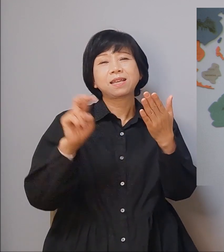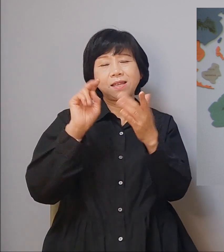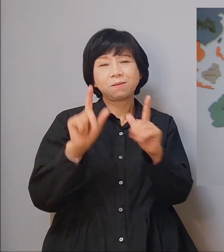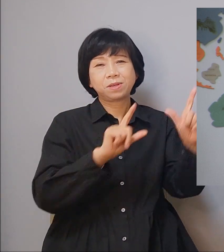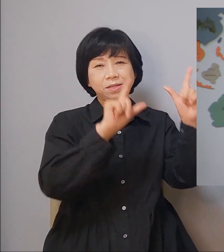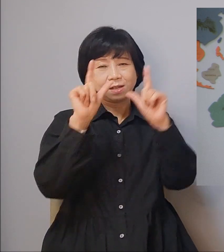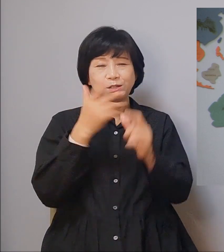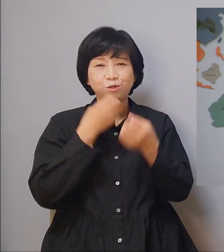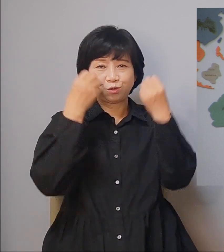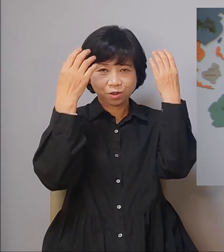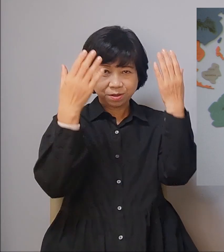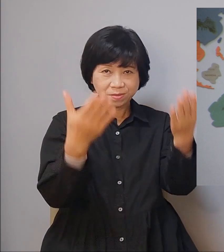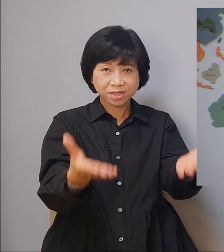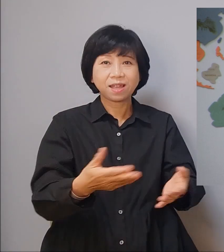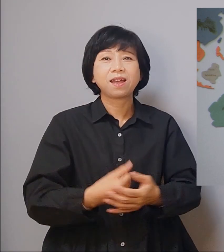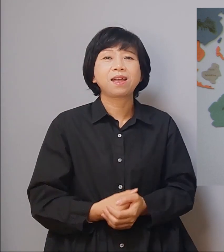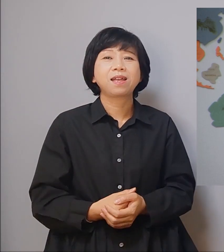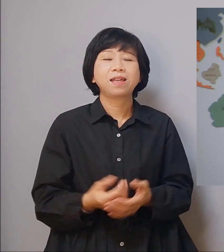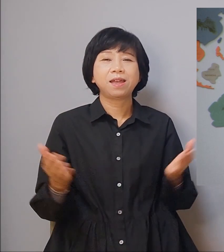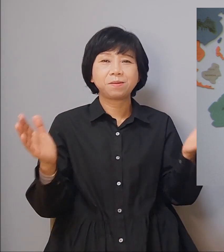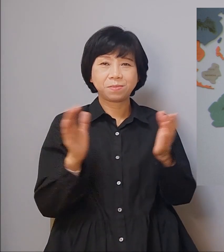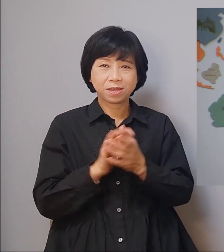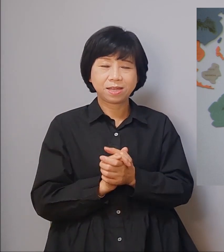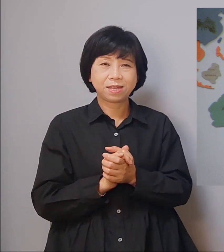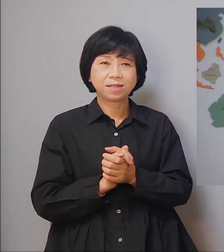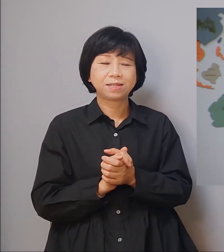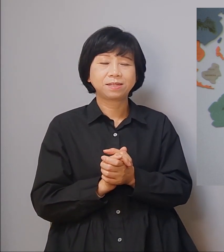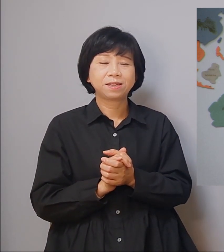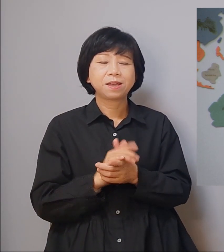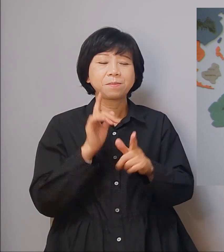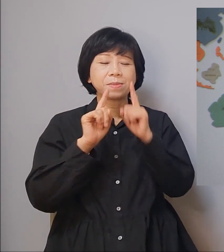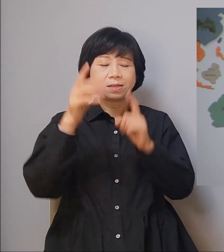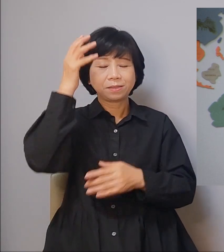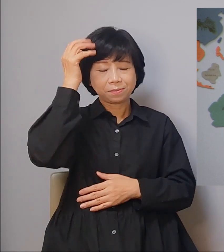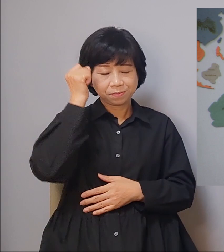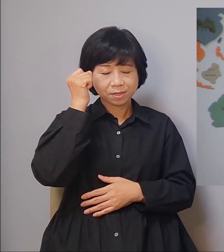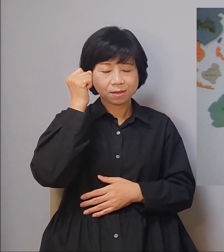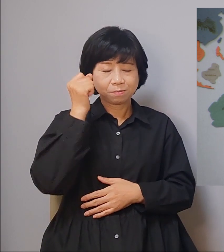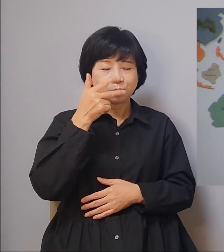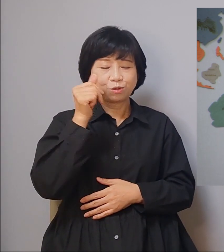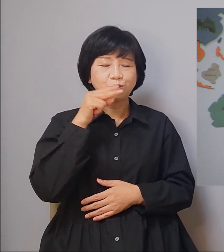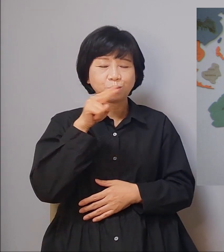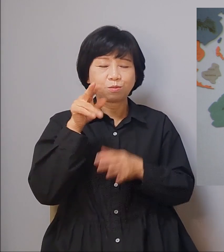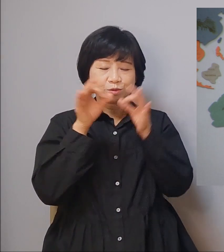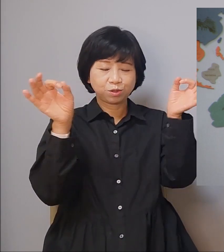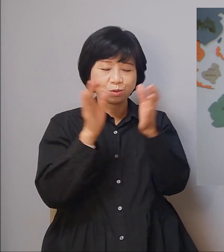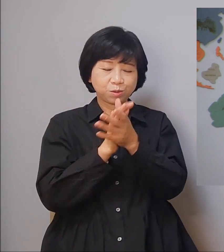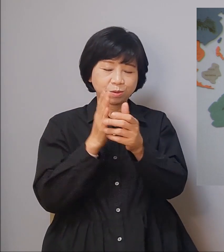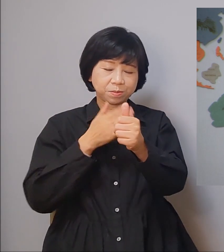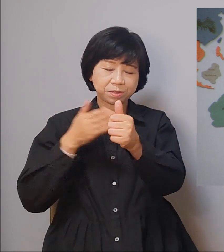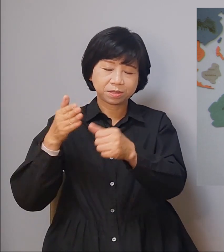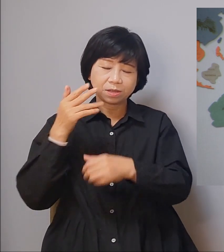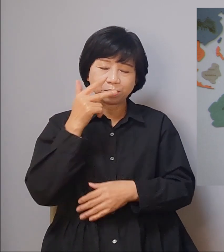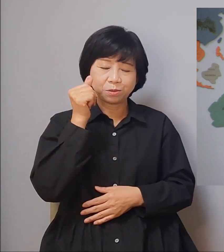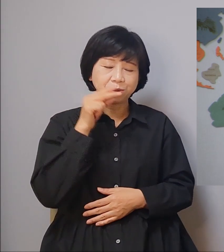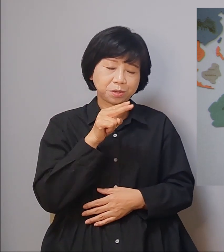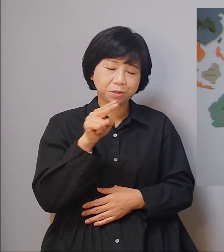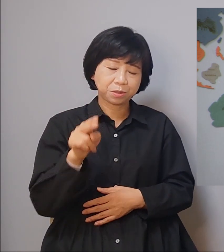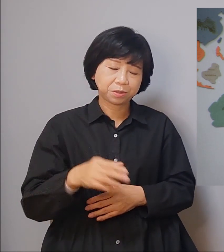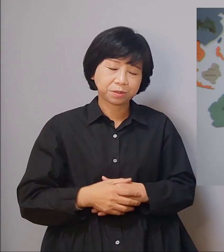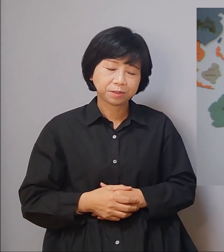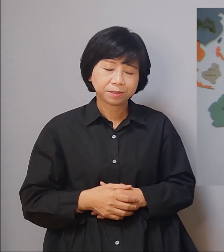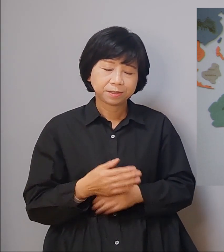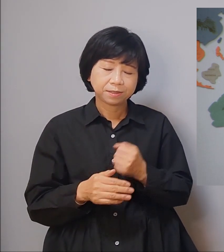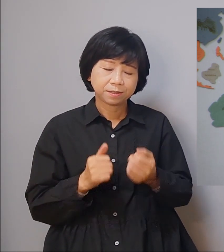살아가실 수 있기를 축원합니다. 아멘. 우리 이 시간 말씀을 생각하면서 주여 한번 부르짖고 잠깐 기도합니다.